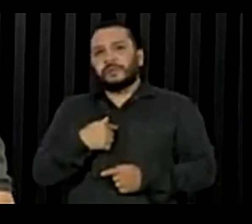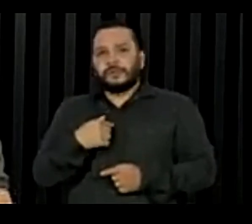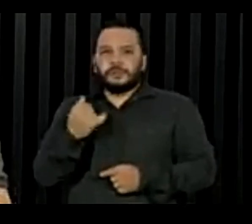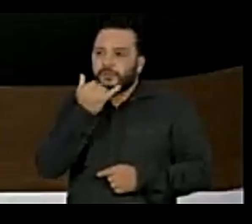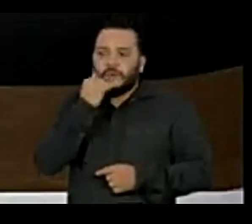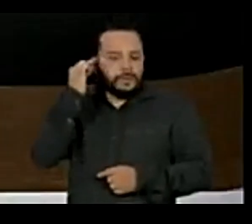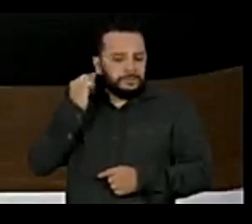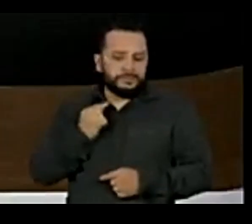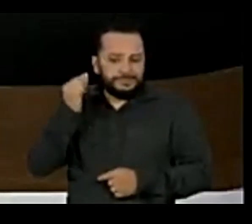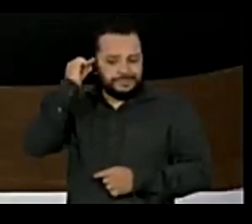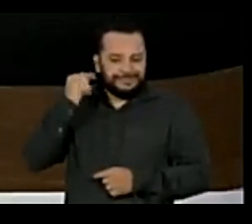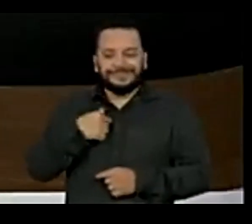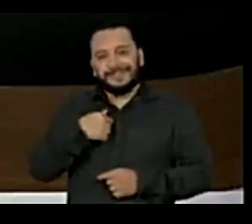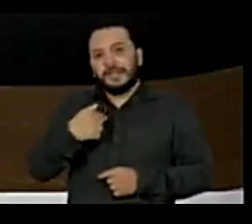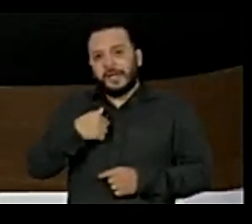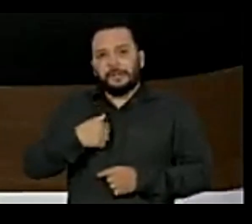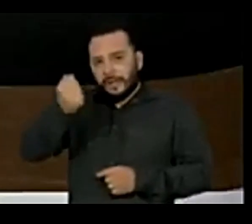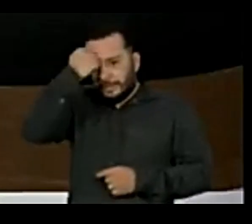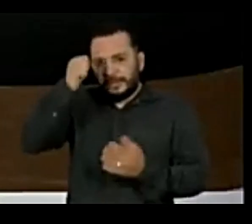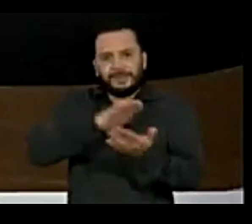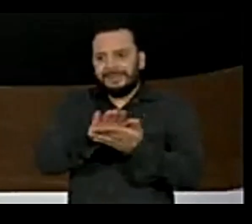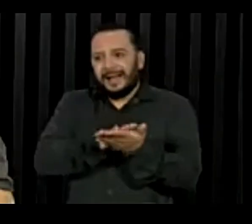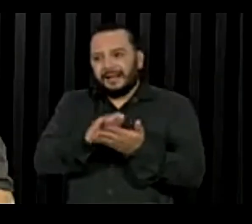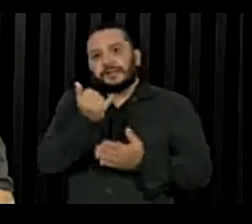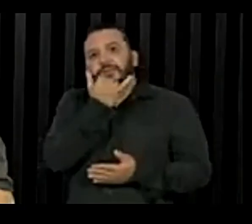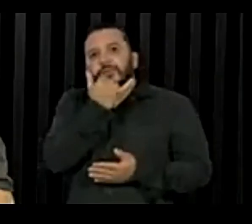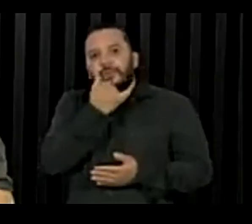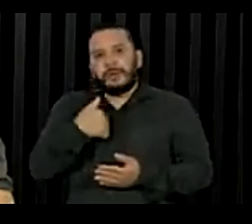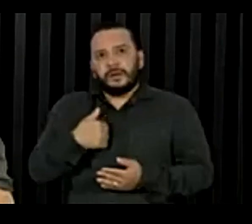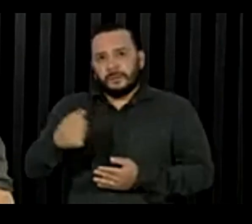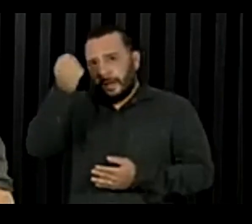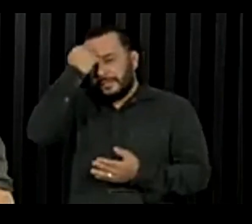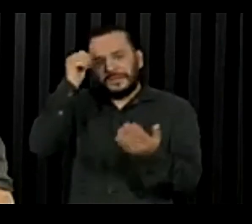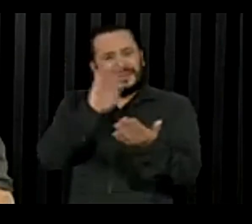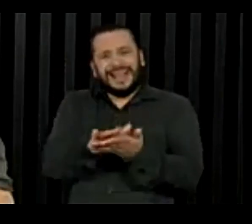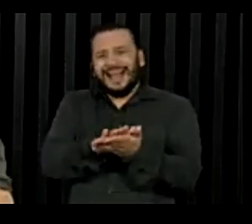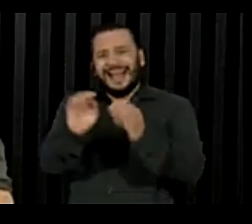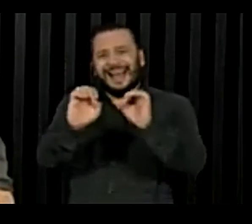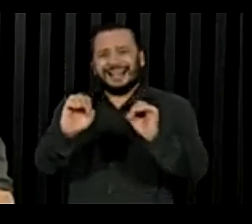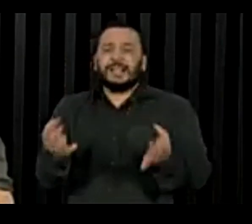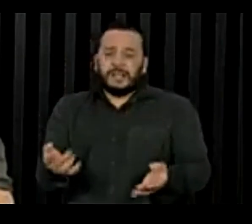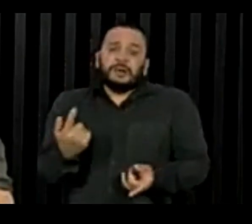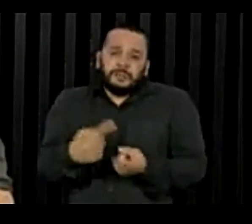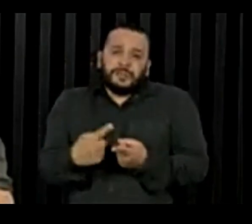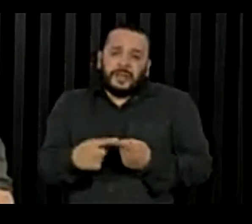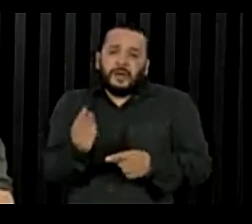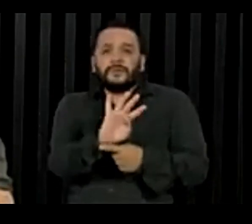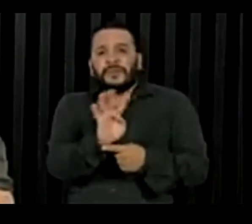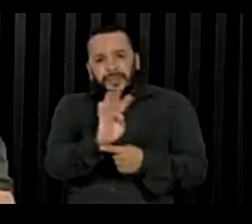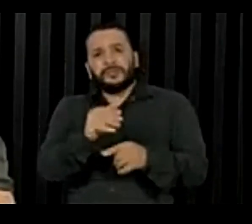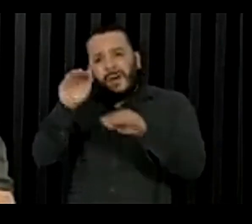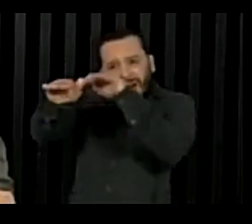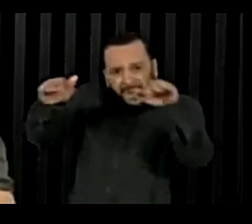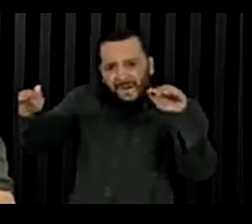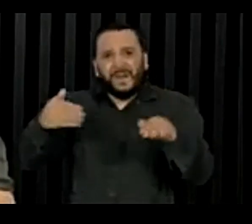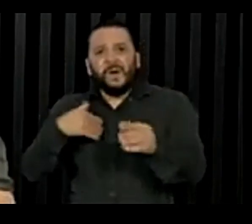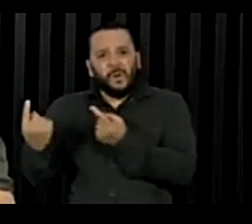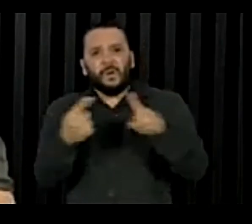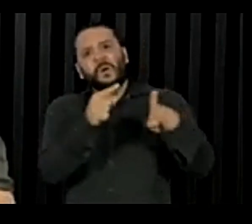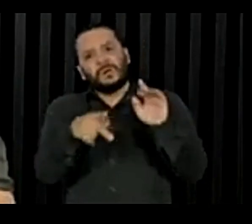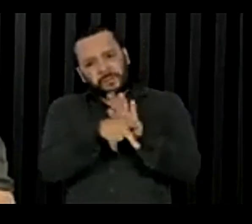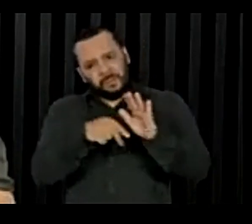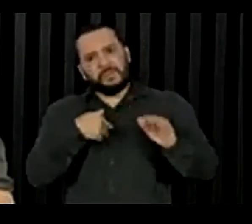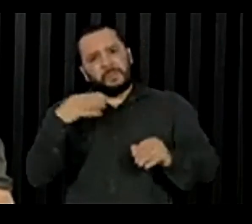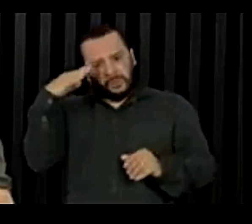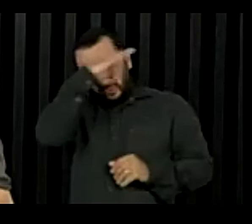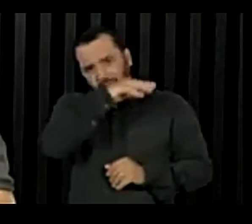caiu. Eu não me arrependo de absolutamente nada. Na verdade, eu acho que demorou para eu fazer aquele vídeo. Eu já deveria ter feito